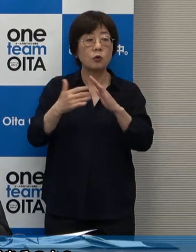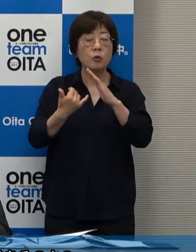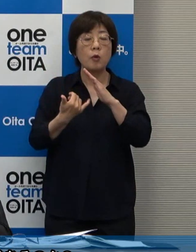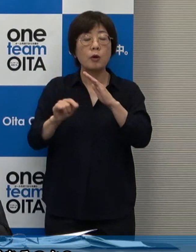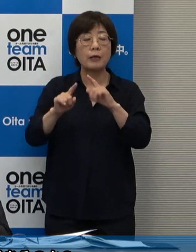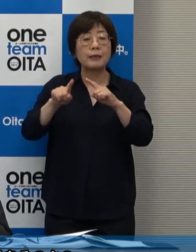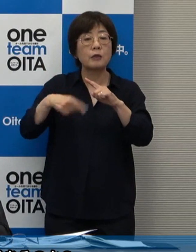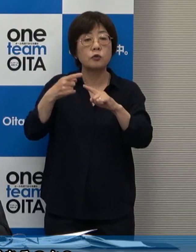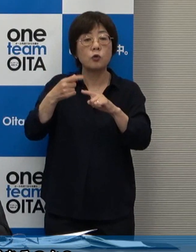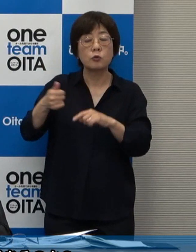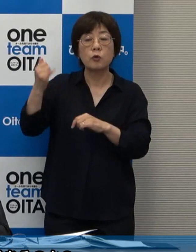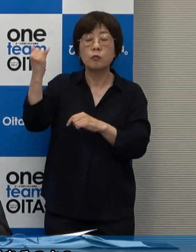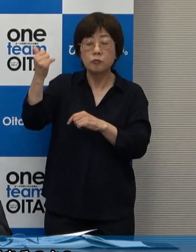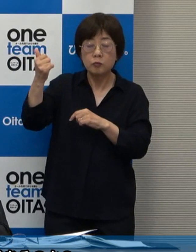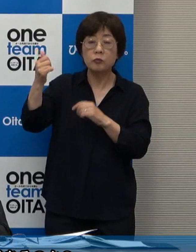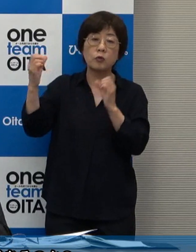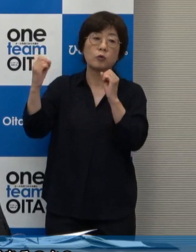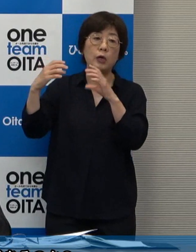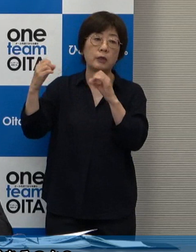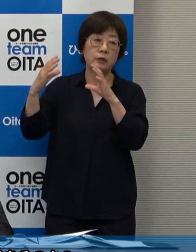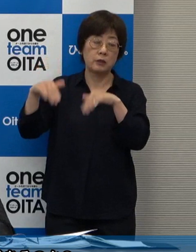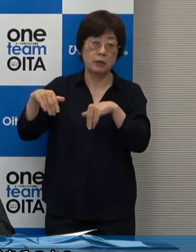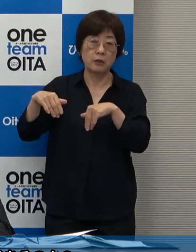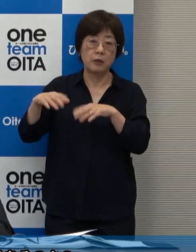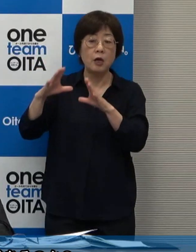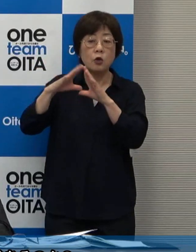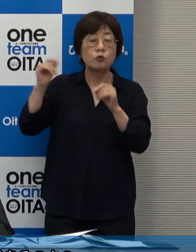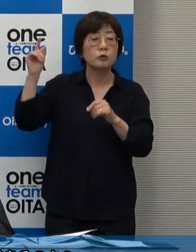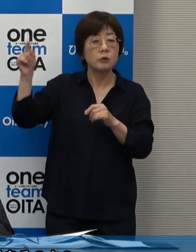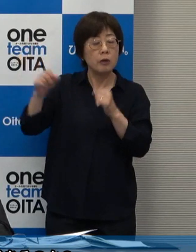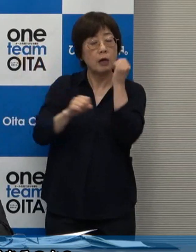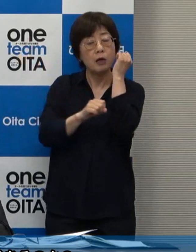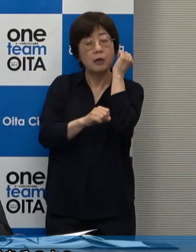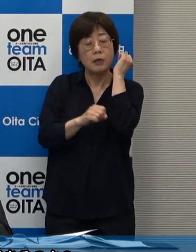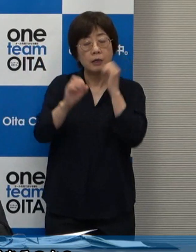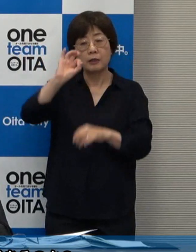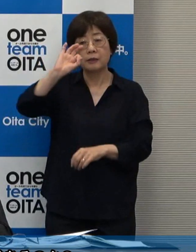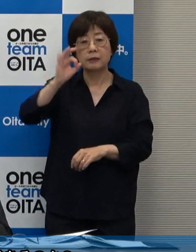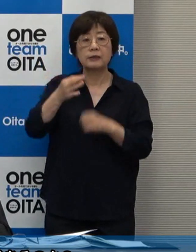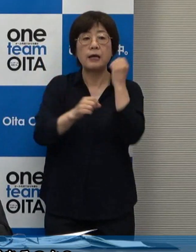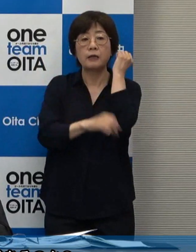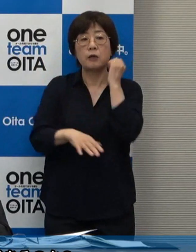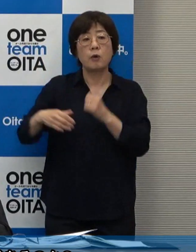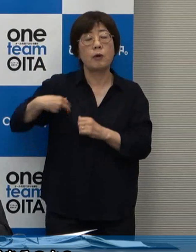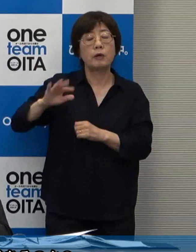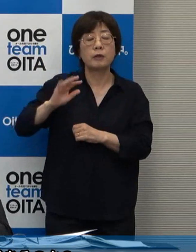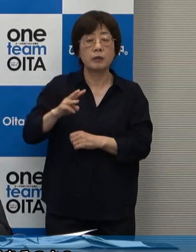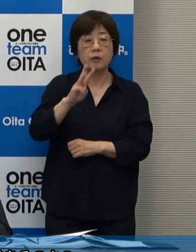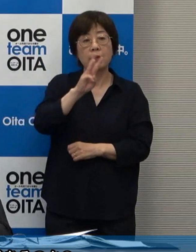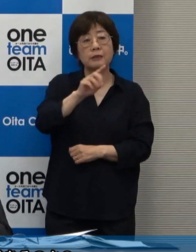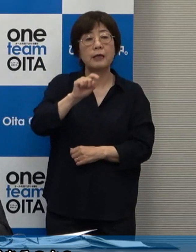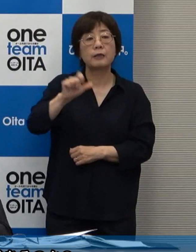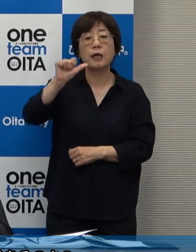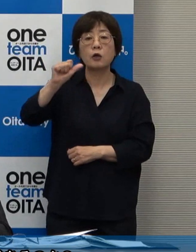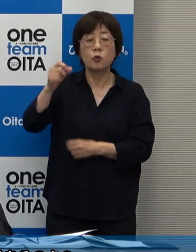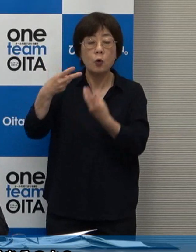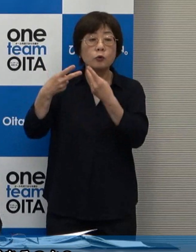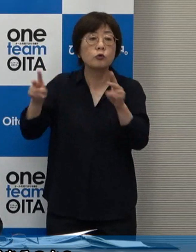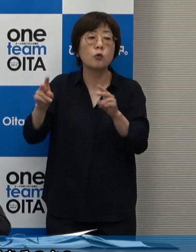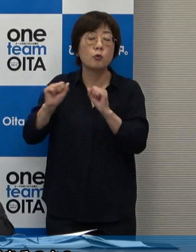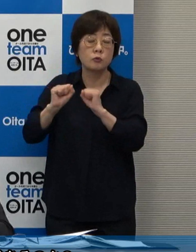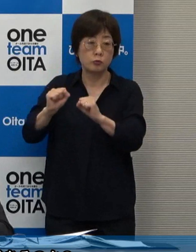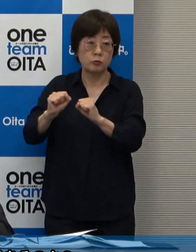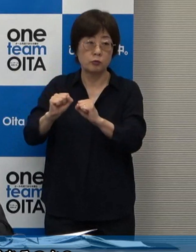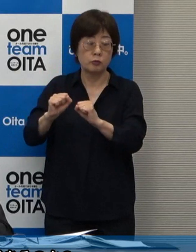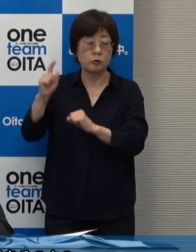れども、国は国で、まあ、財源がよく分かりませんけど 3.5 兆円本当に作り出してくるんだったら、